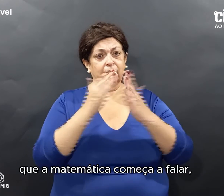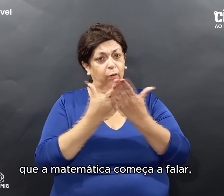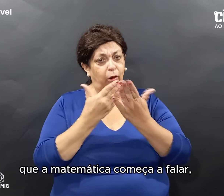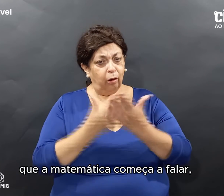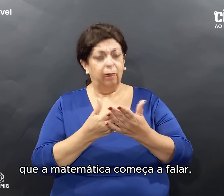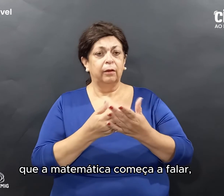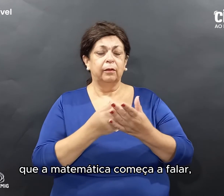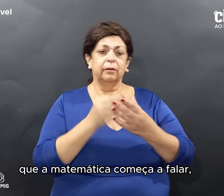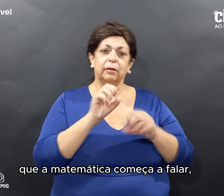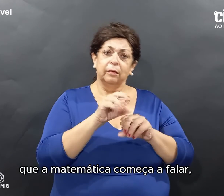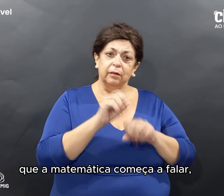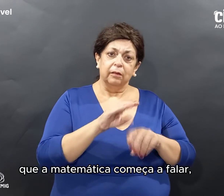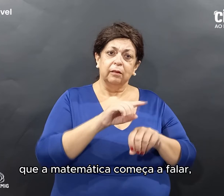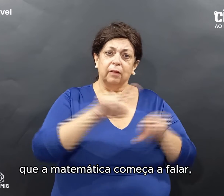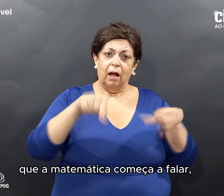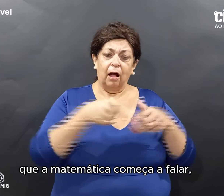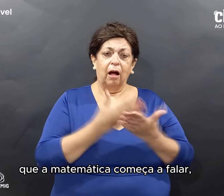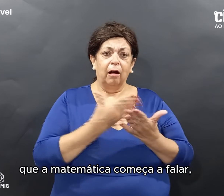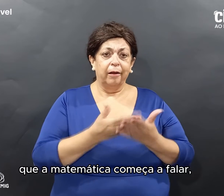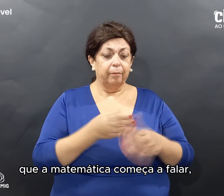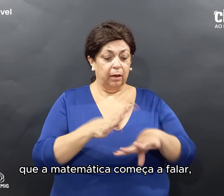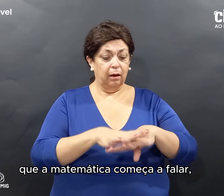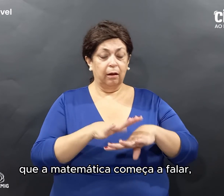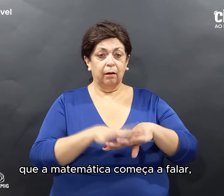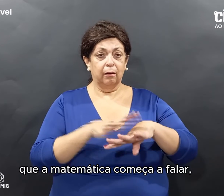que a matemática começa a